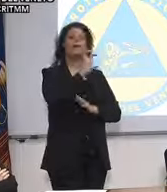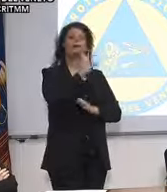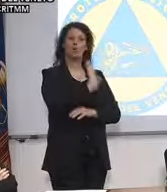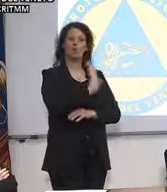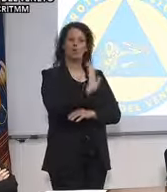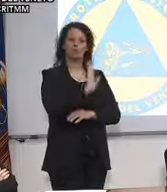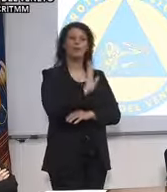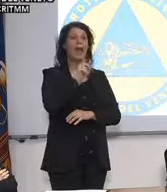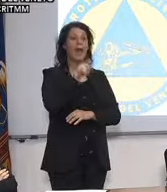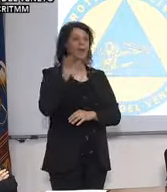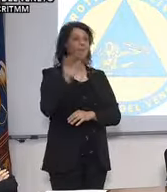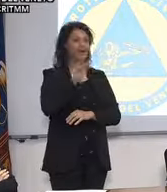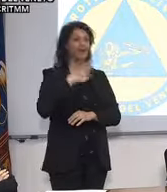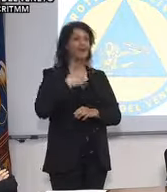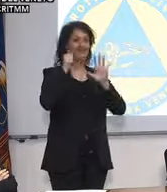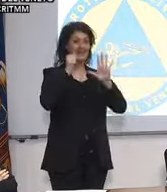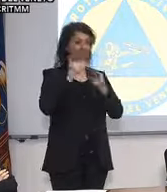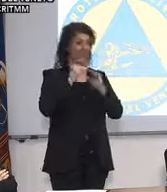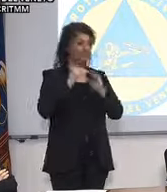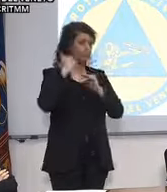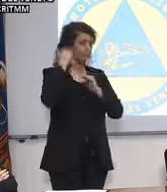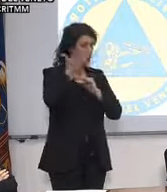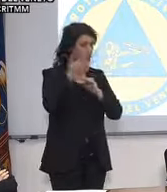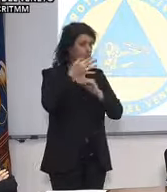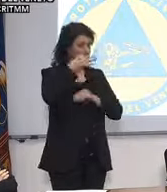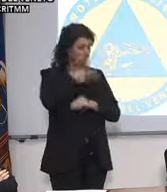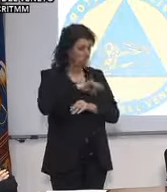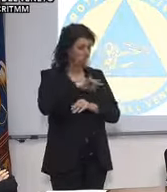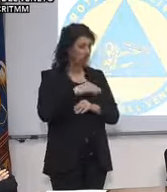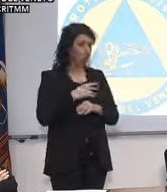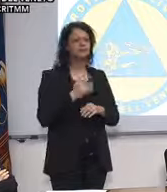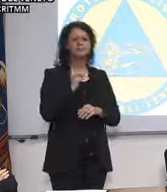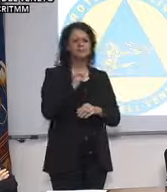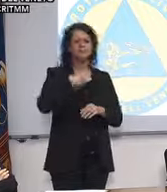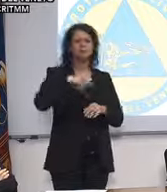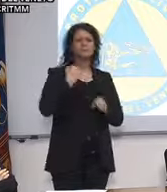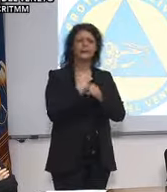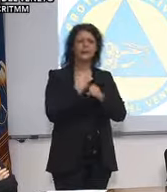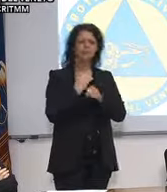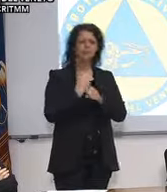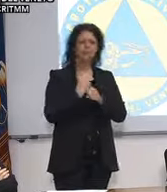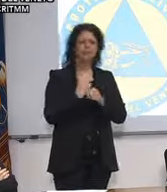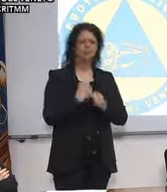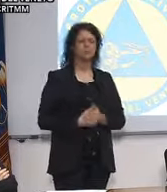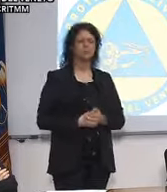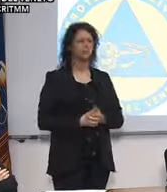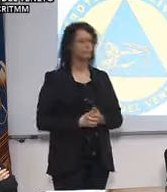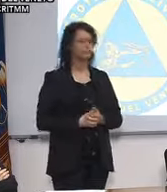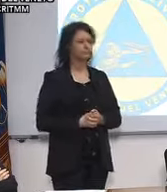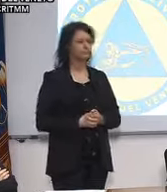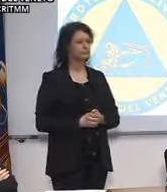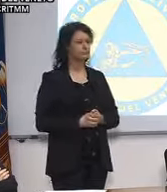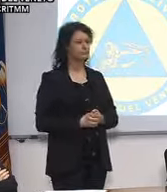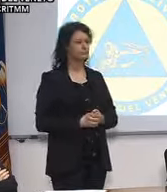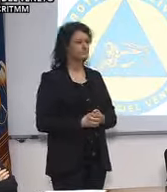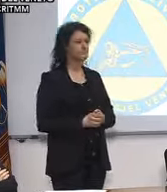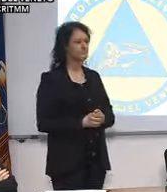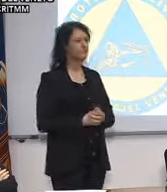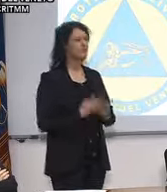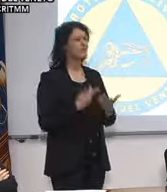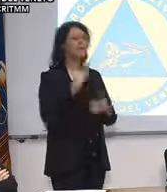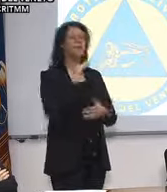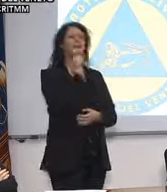in su, coinvolgendo fattorie, stiamo lavorando a questo, come dicevo ieri. La definizione di